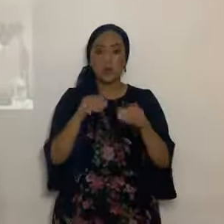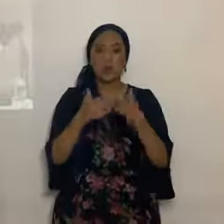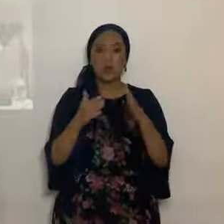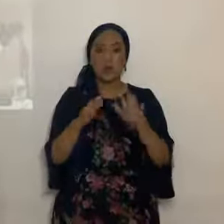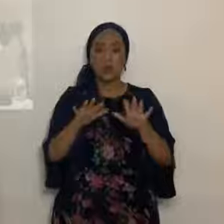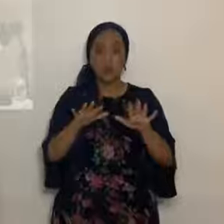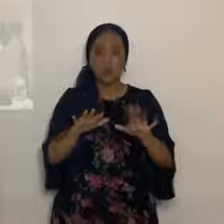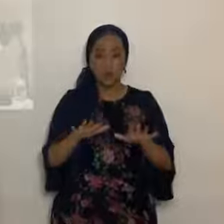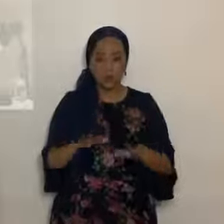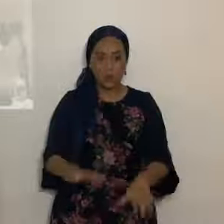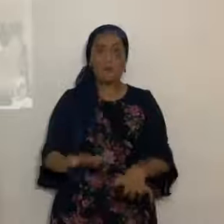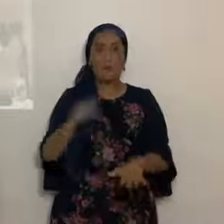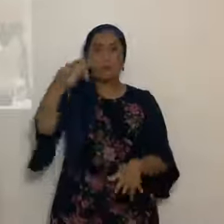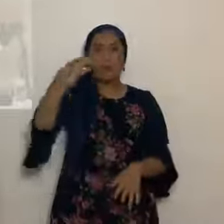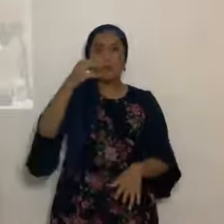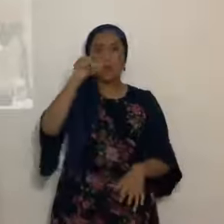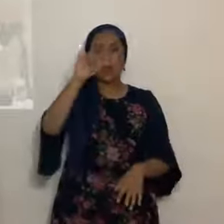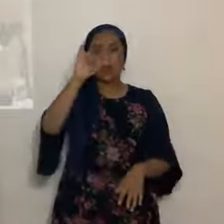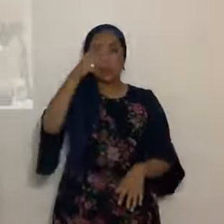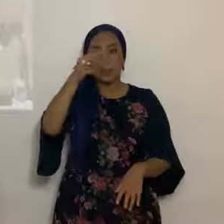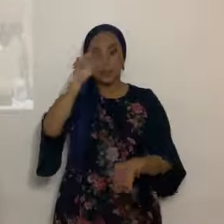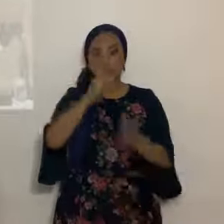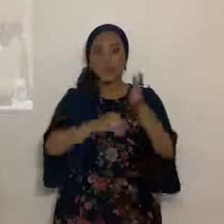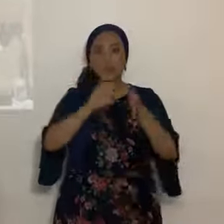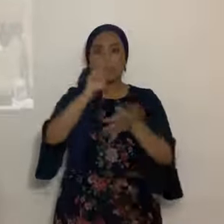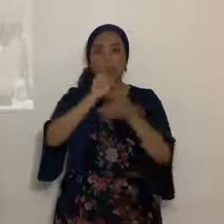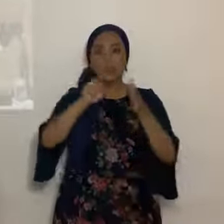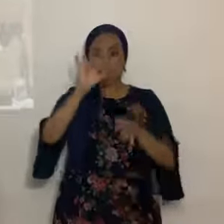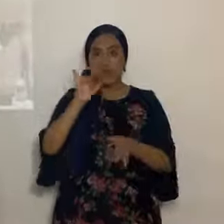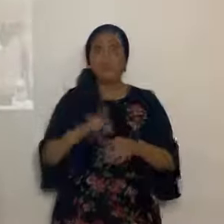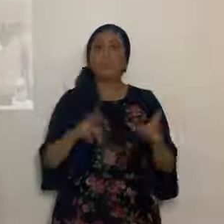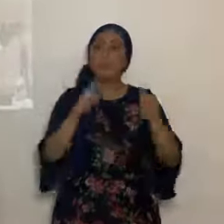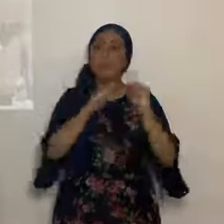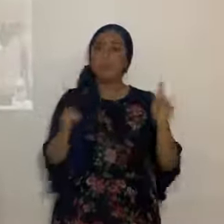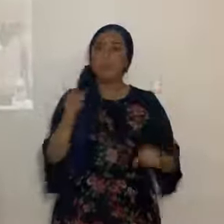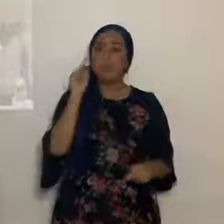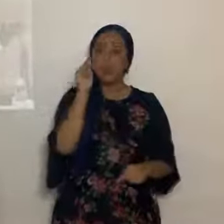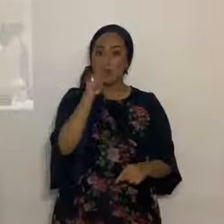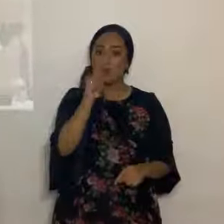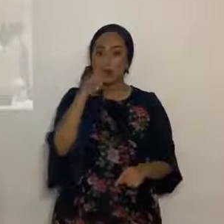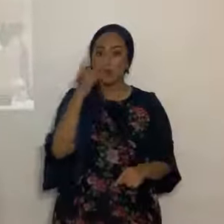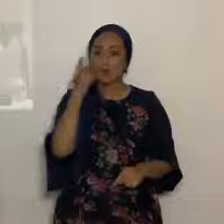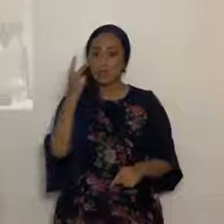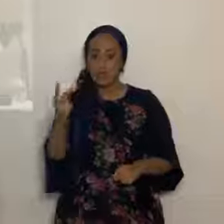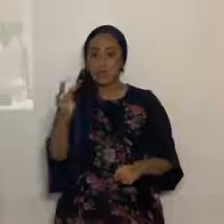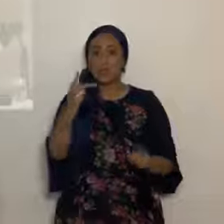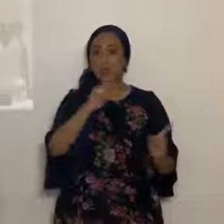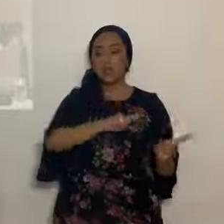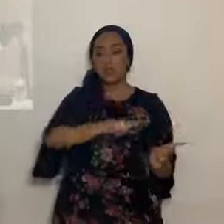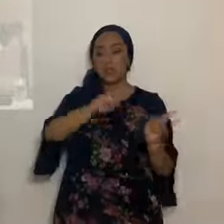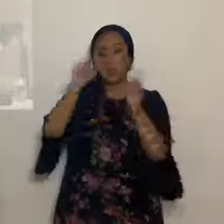¿ya? Filipenses 2, verso 25. Mas tuve por necesario enviaros a